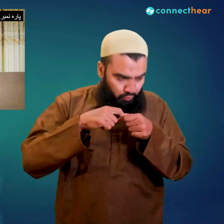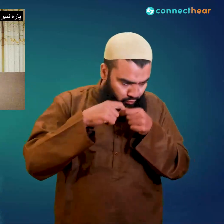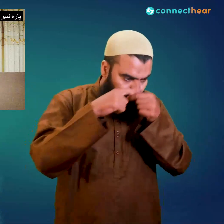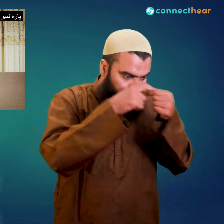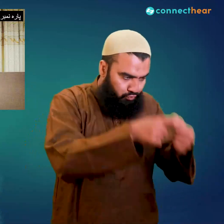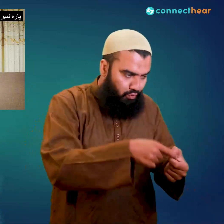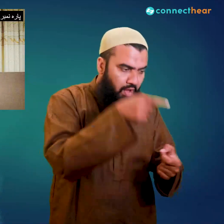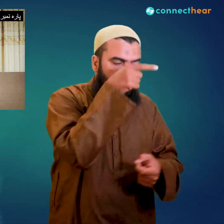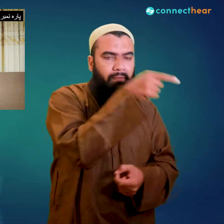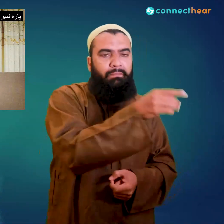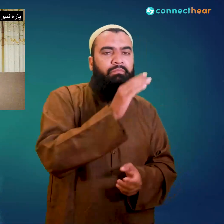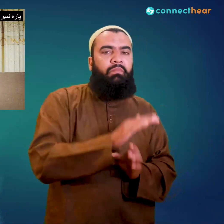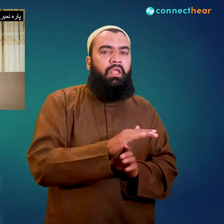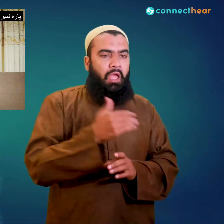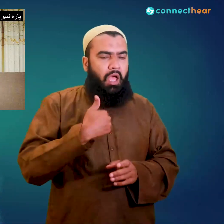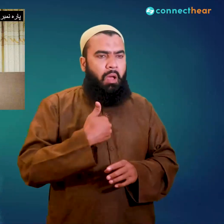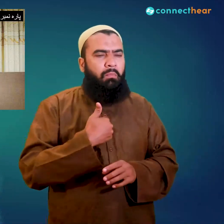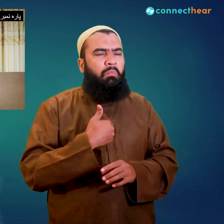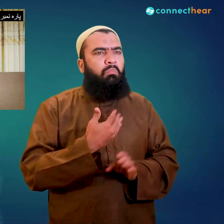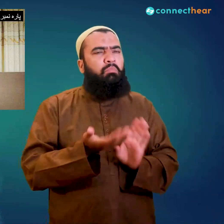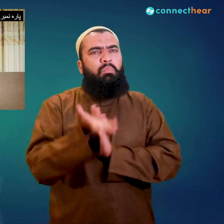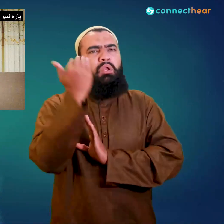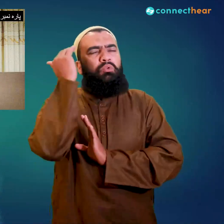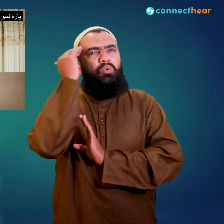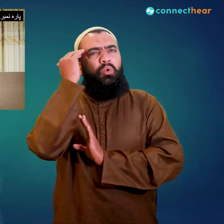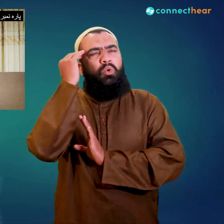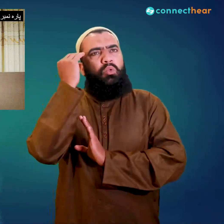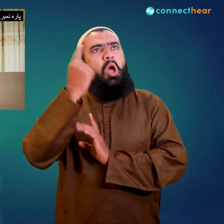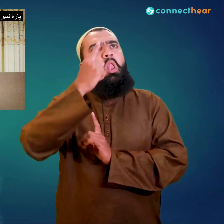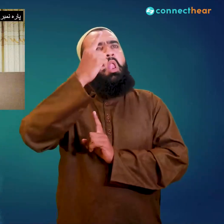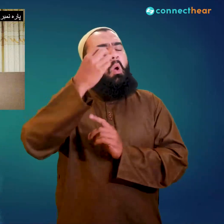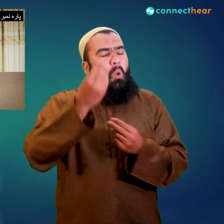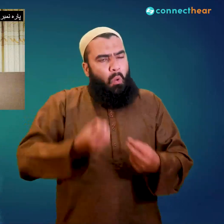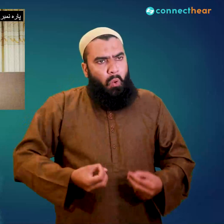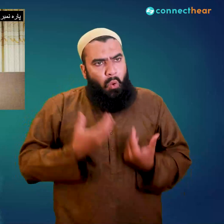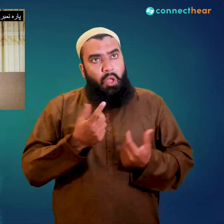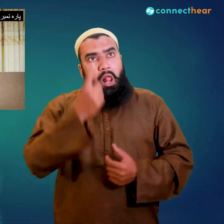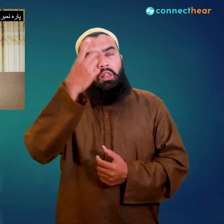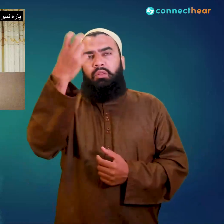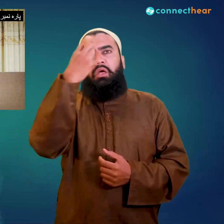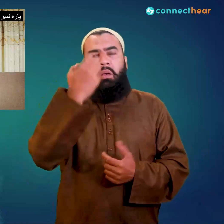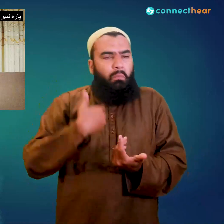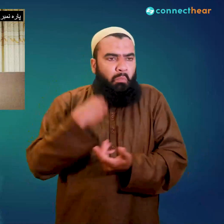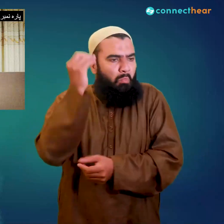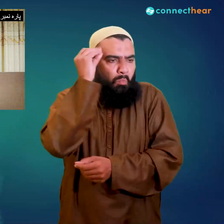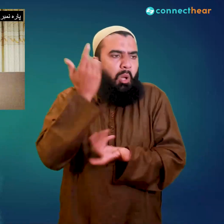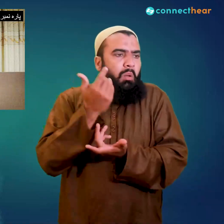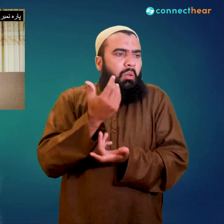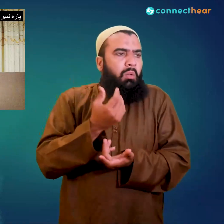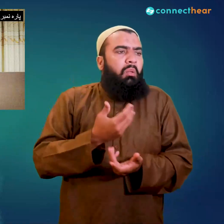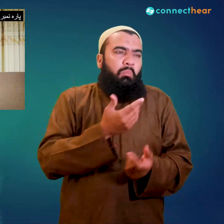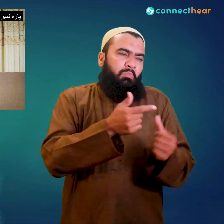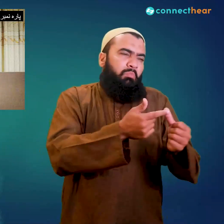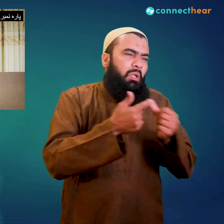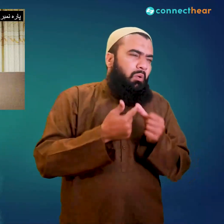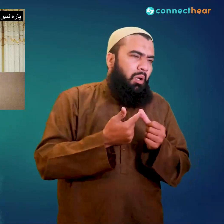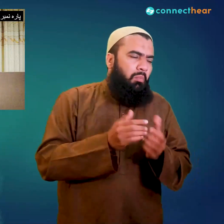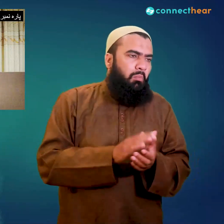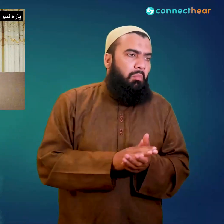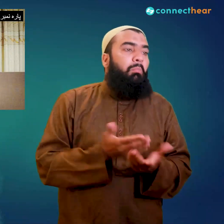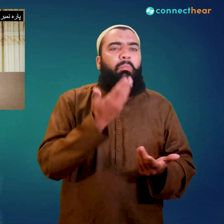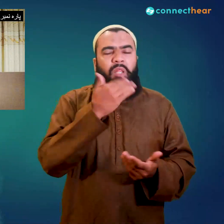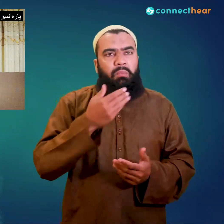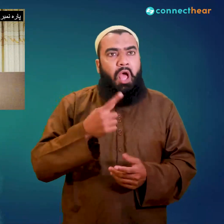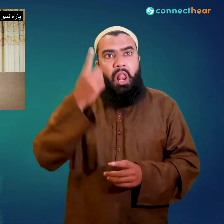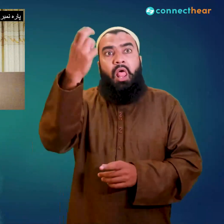صلی اللہ علیہ وسلم ہمیں کیسے معلوم ہو کہ اللہ رب العزت ہمارے اعمال کو قبول فرما رہا ہے تاکہ ہم اور دل